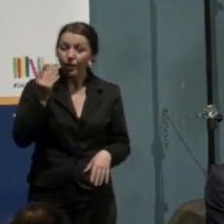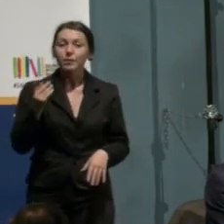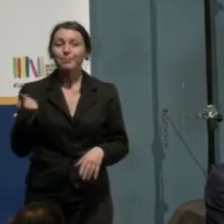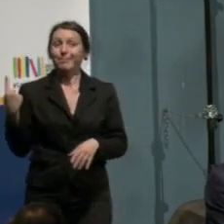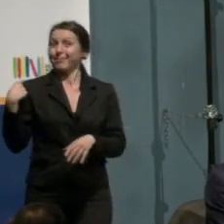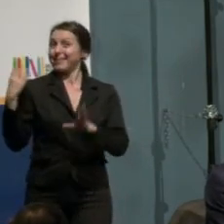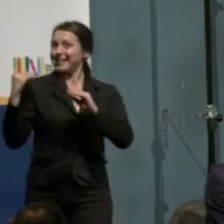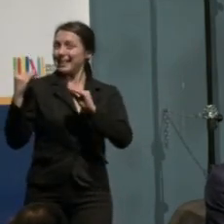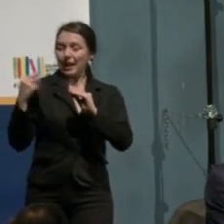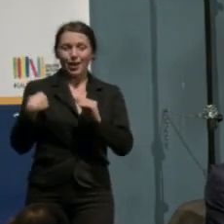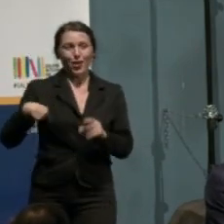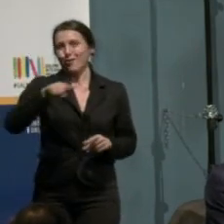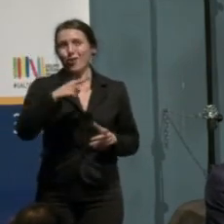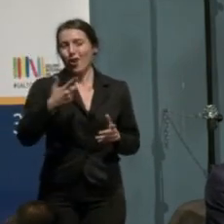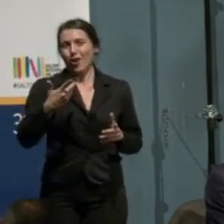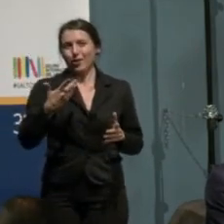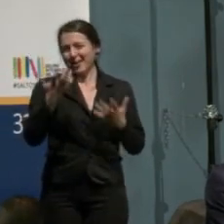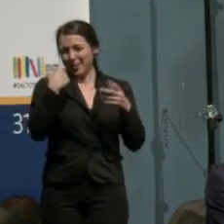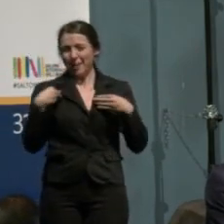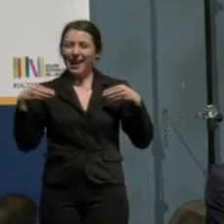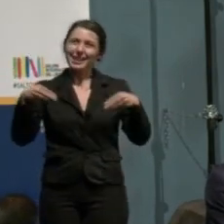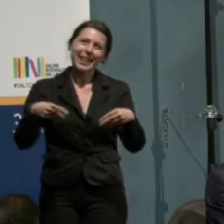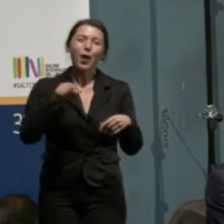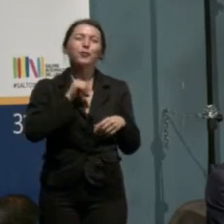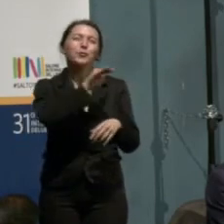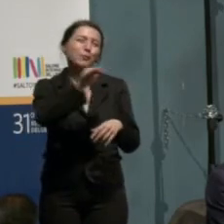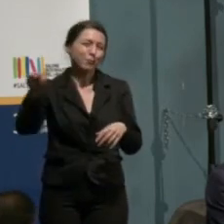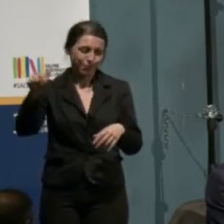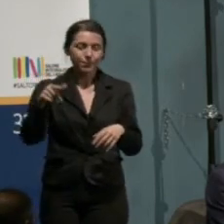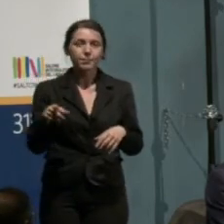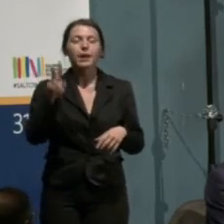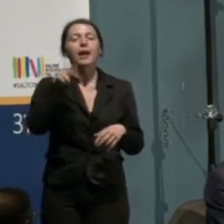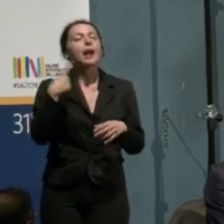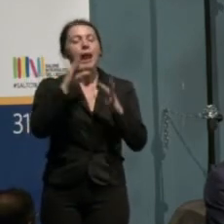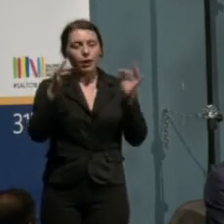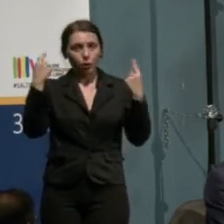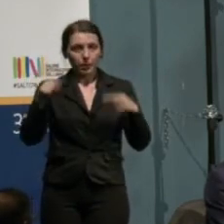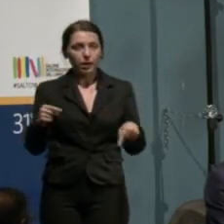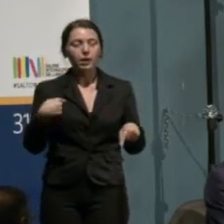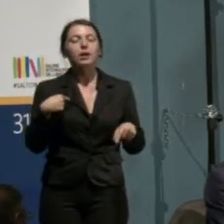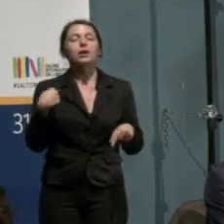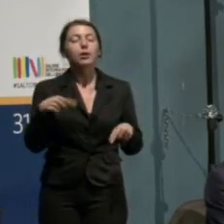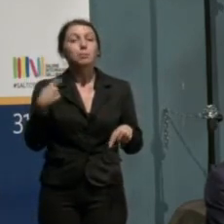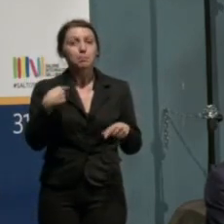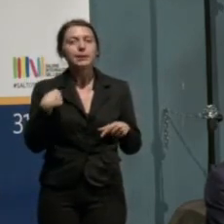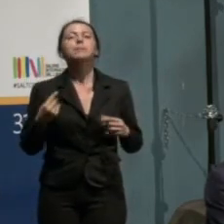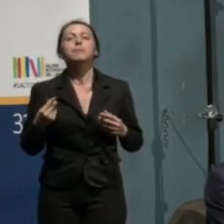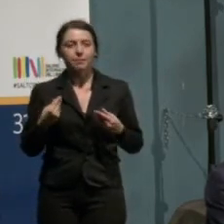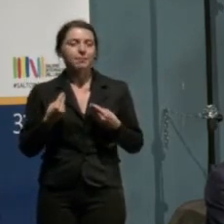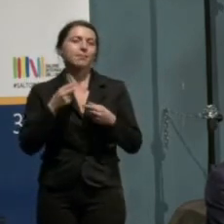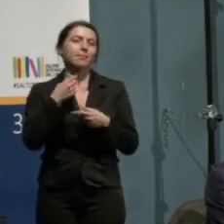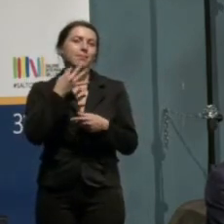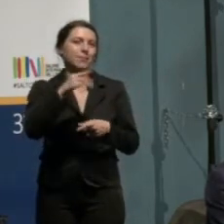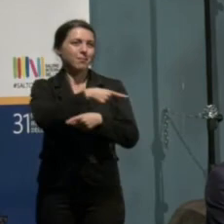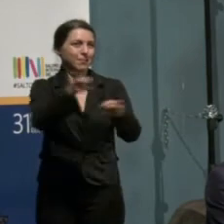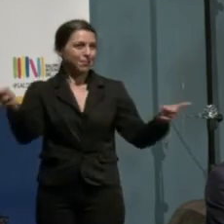sera quando noi eravamo allo spettacolo dei ragazzi ha letto questi e io queste vili leggo